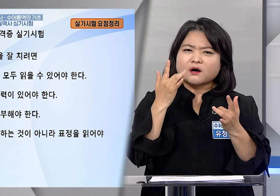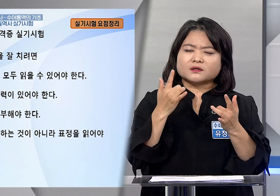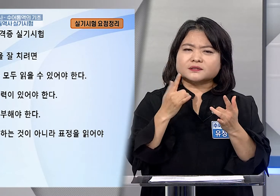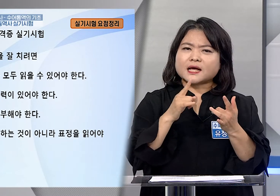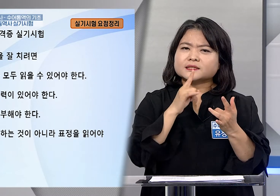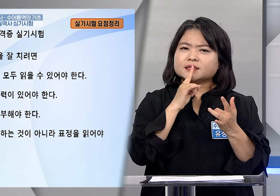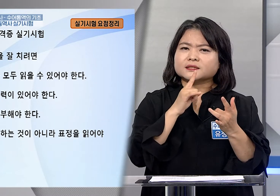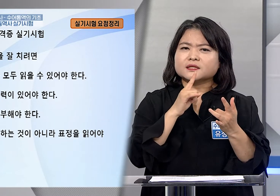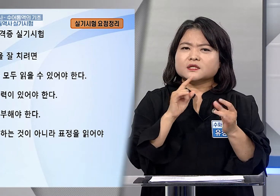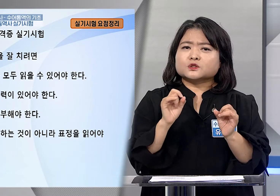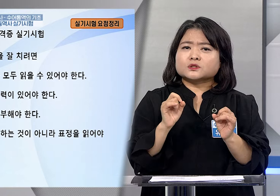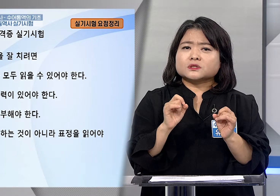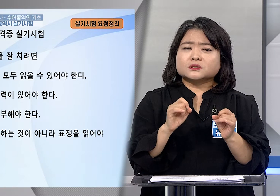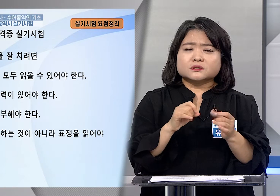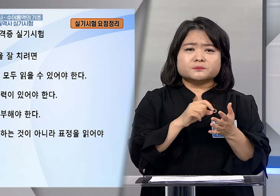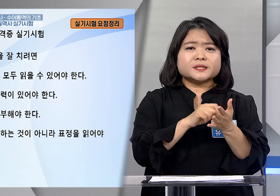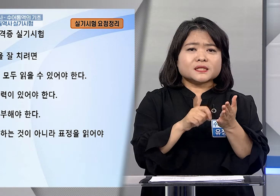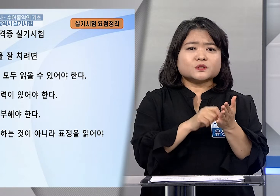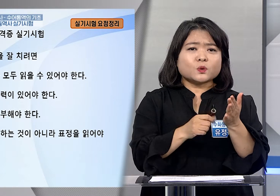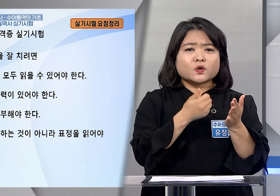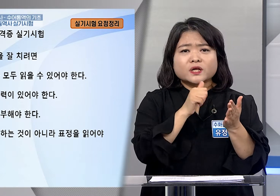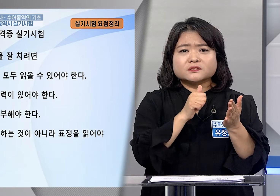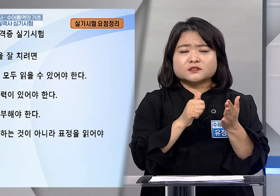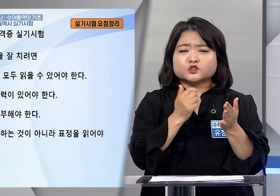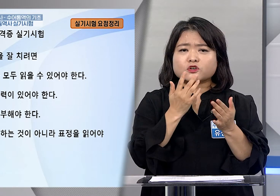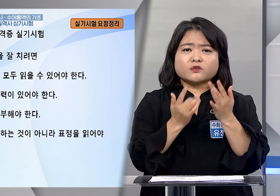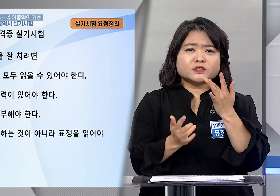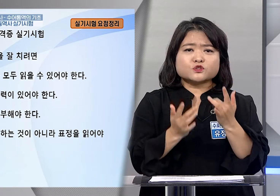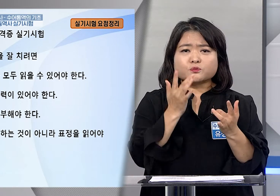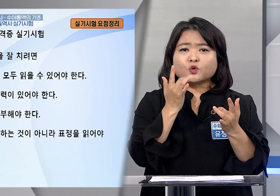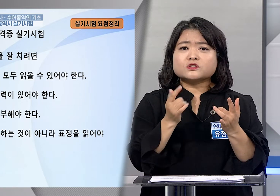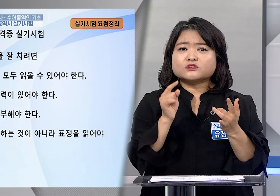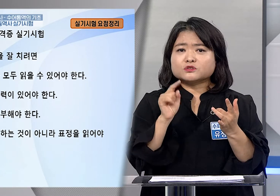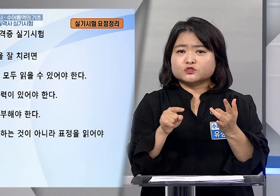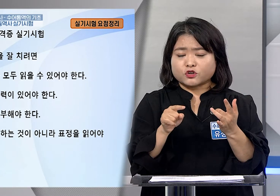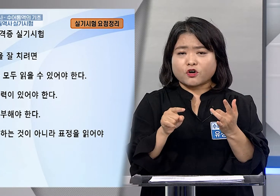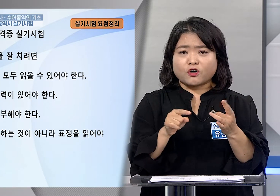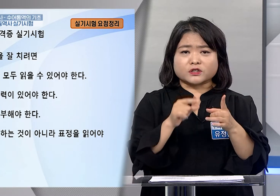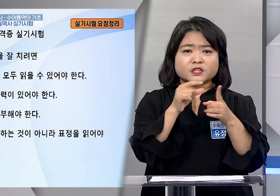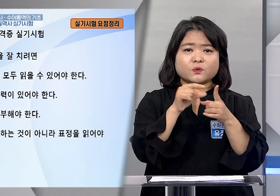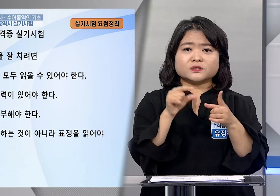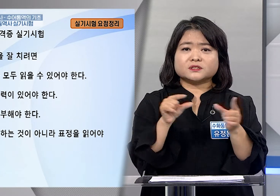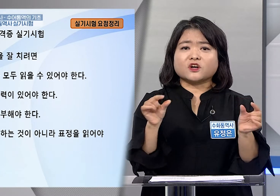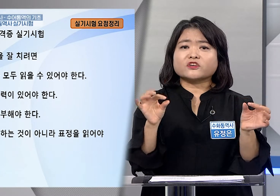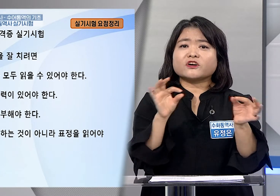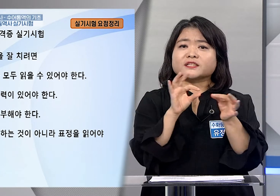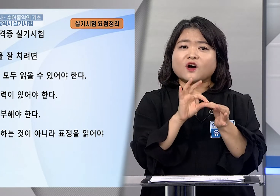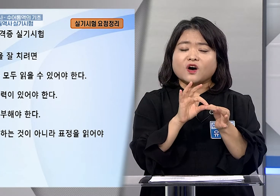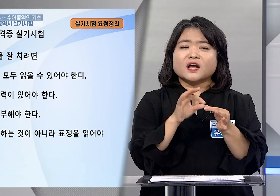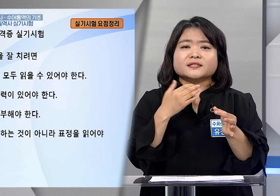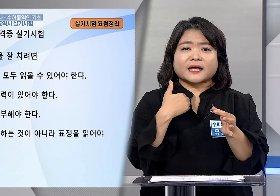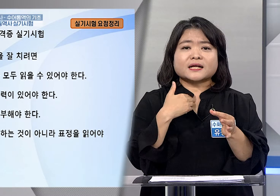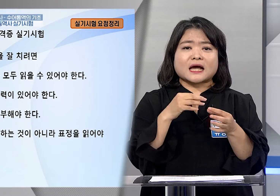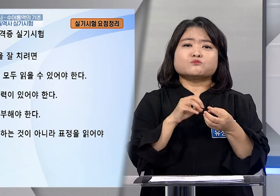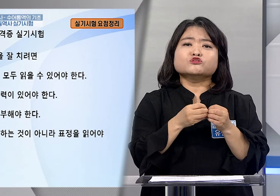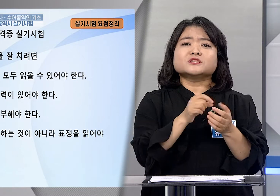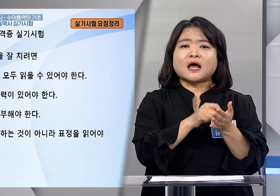놓쳐지면 사실 필기 통역에서는 수어 어휘를 좀 놓쳐도요. 키워드를 연결해서 내가 작문을